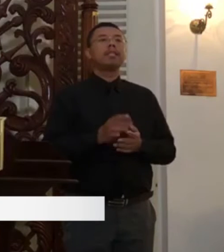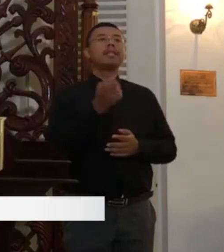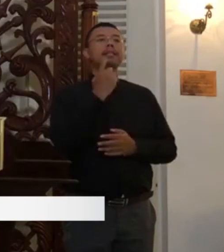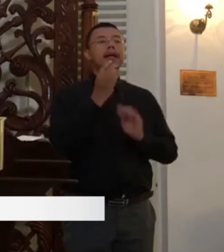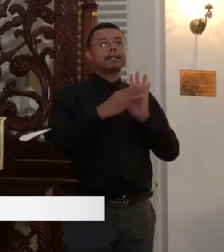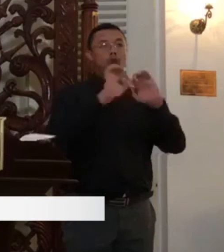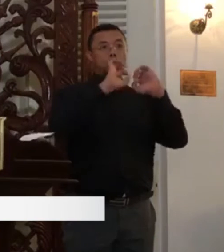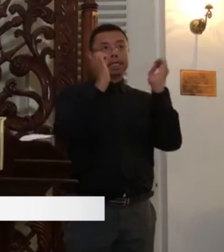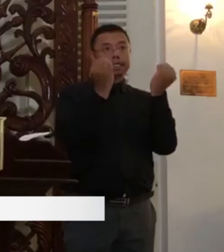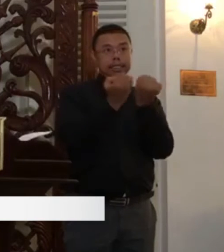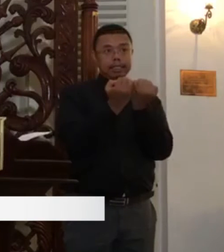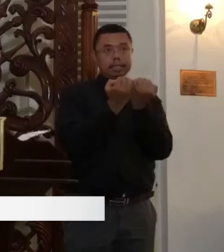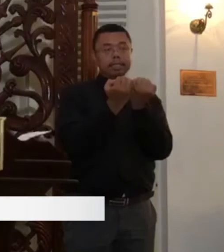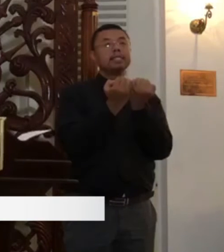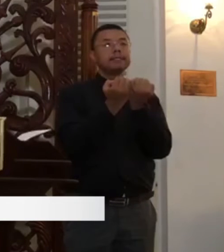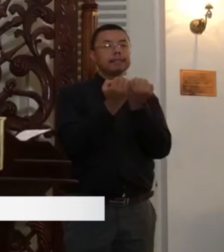dengan organisasi